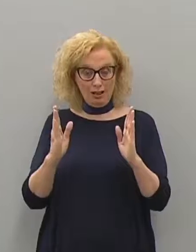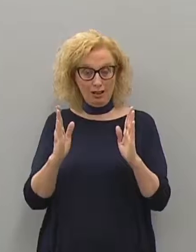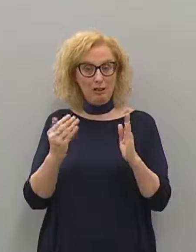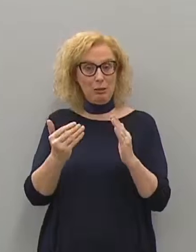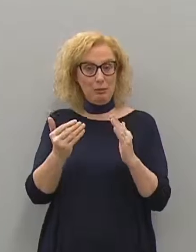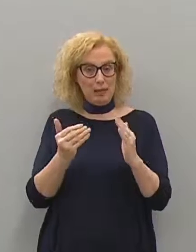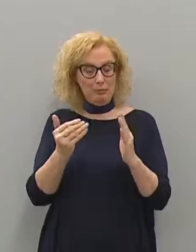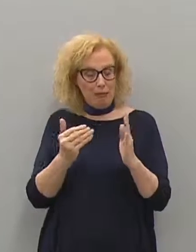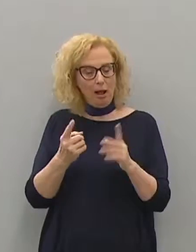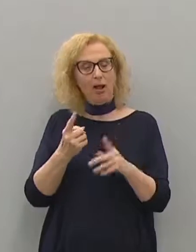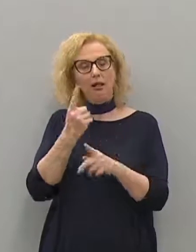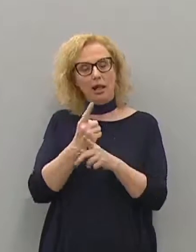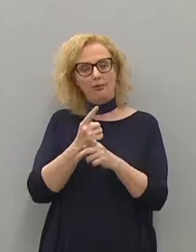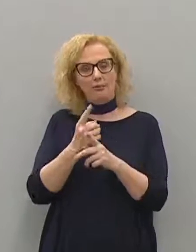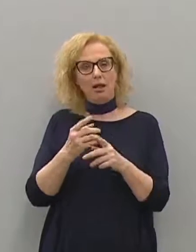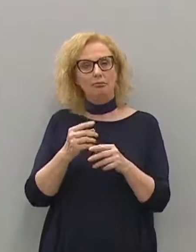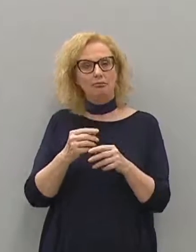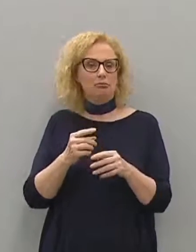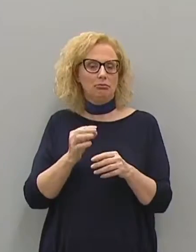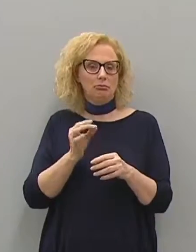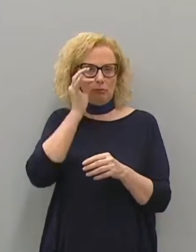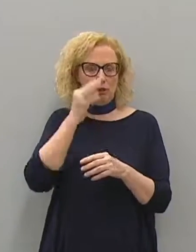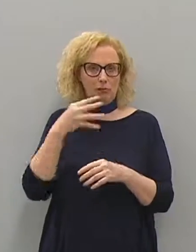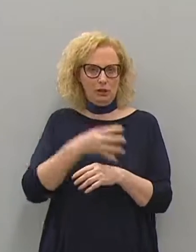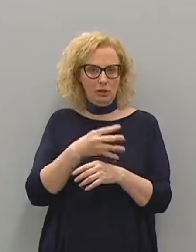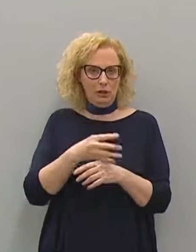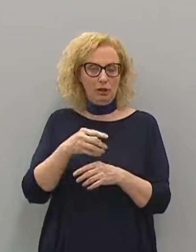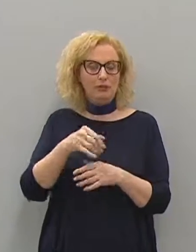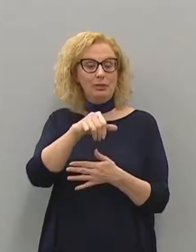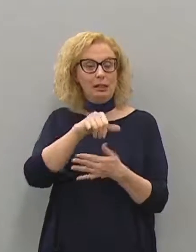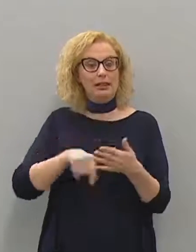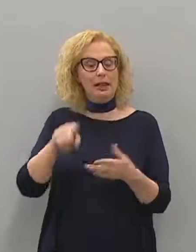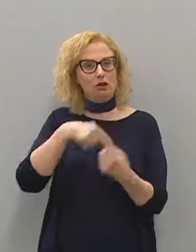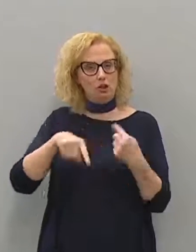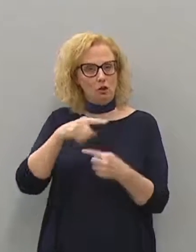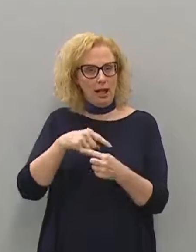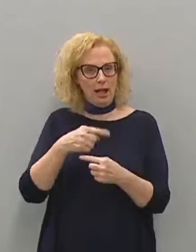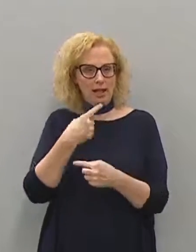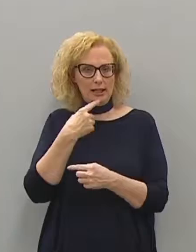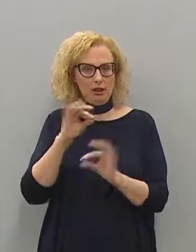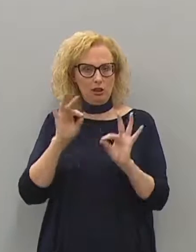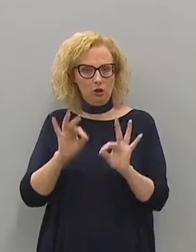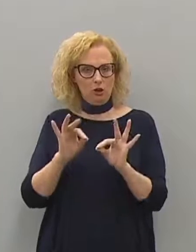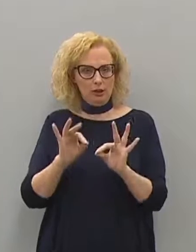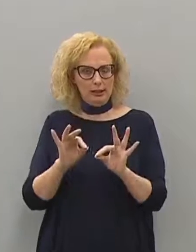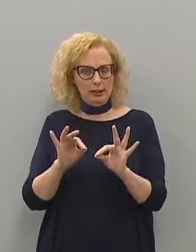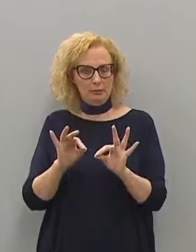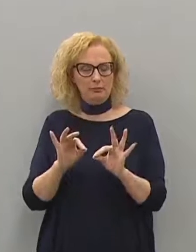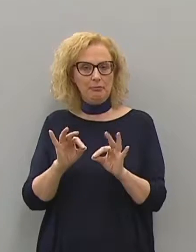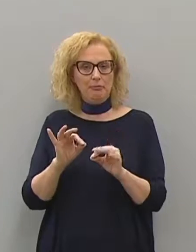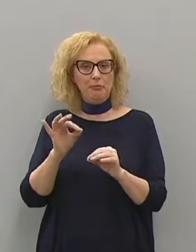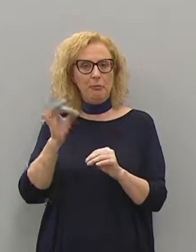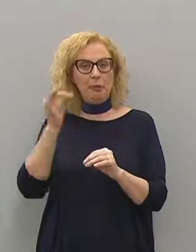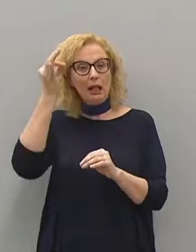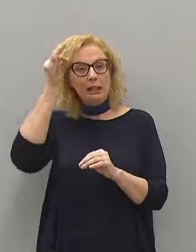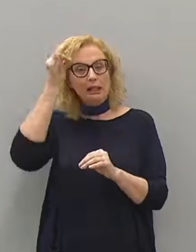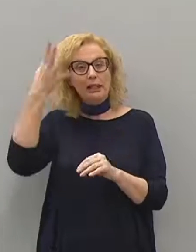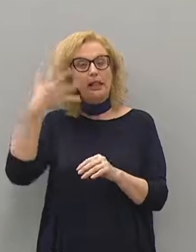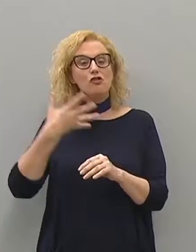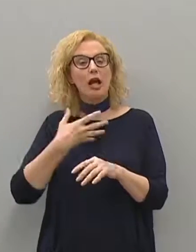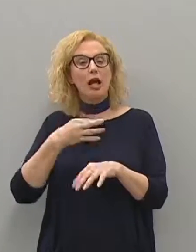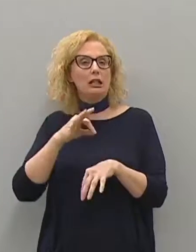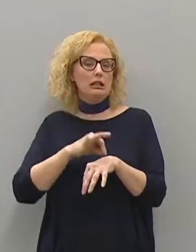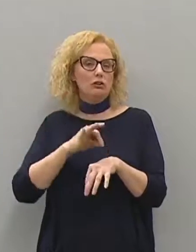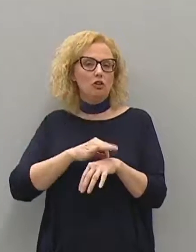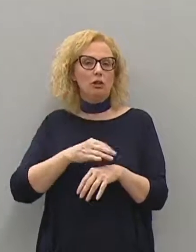c'erano a circolare e c'è una circolare che che prevede questo dando diciamo in caso di sintomatici ta del